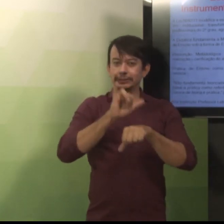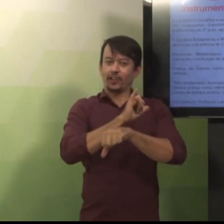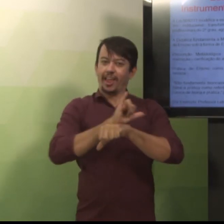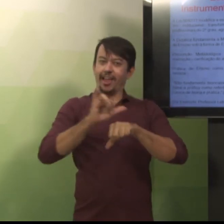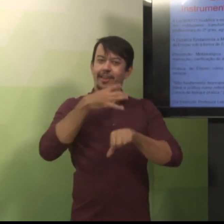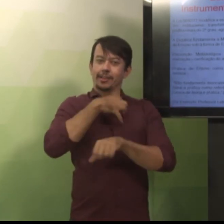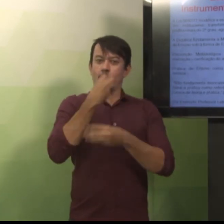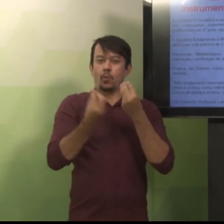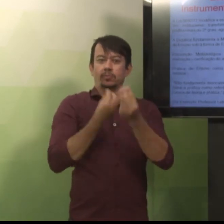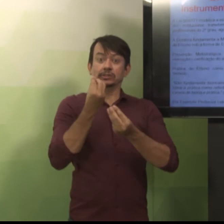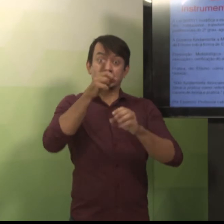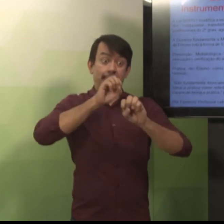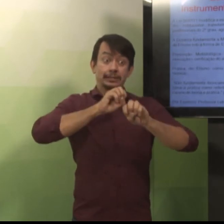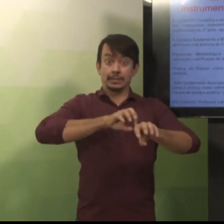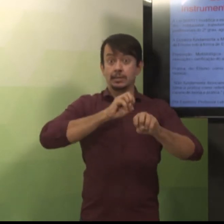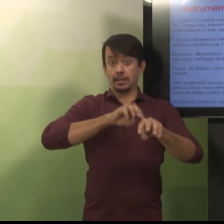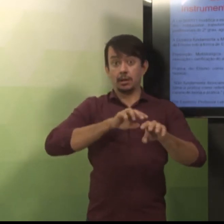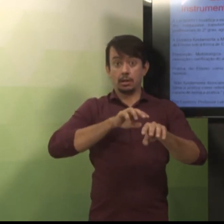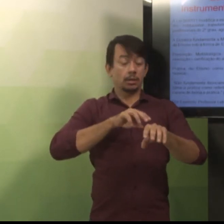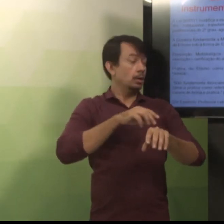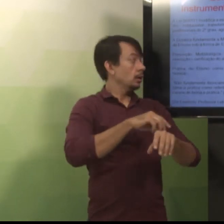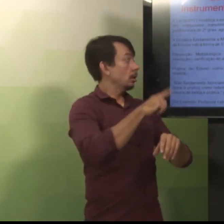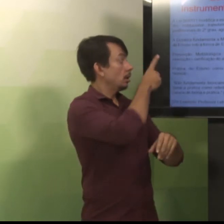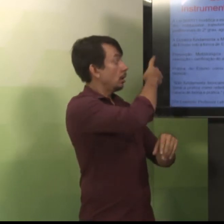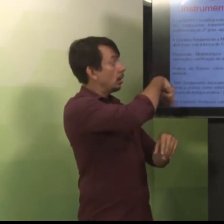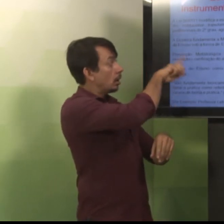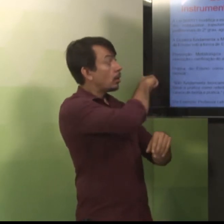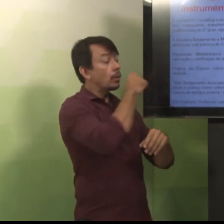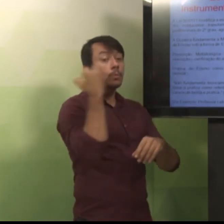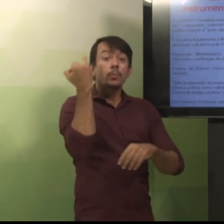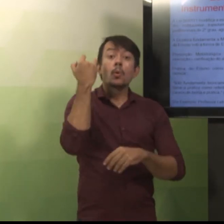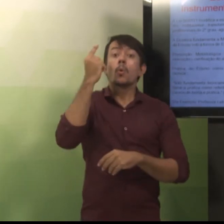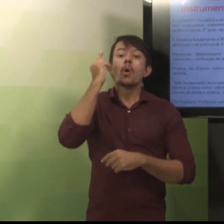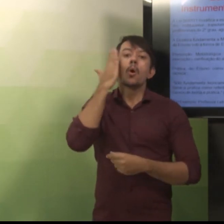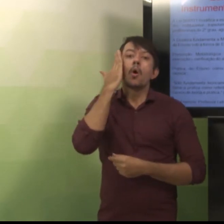estratégias a serem utilizadas para o ensino? Então, tudo isso é muito importante,